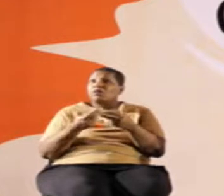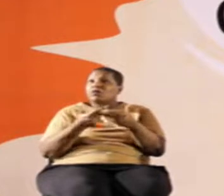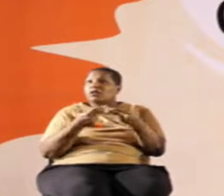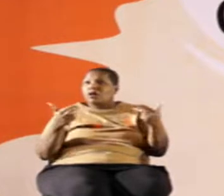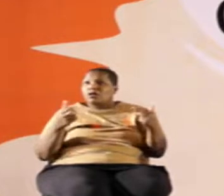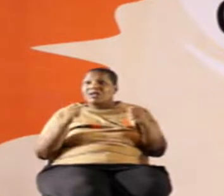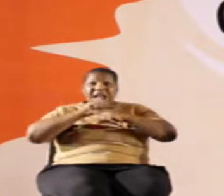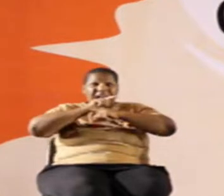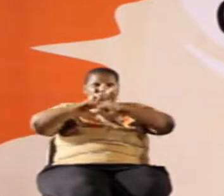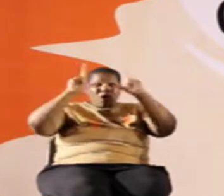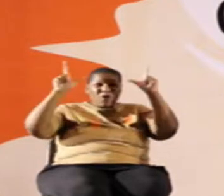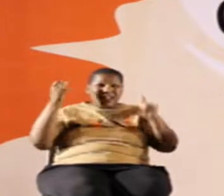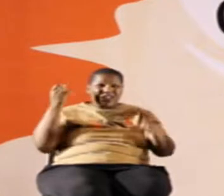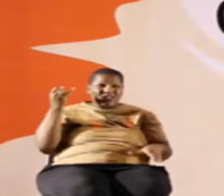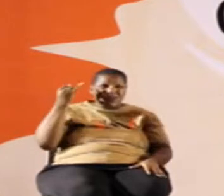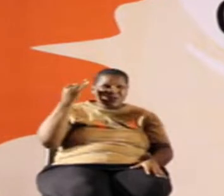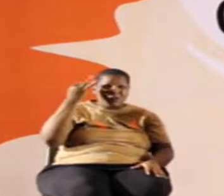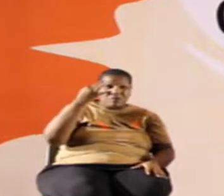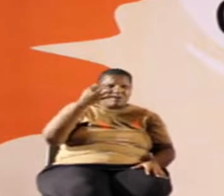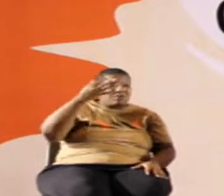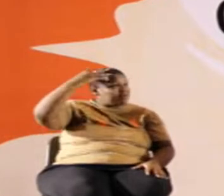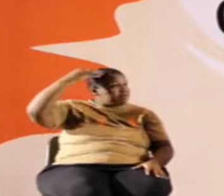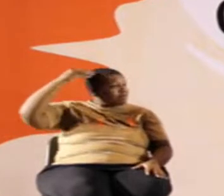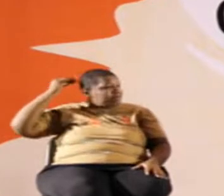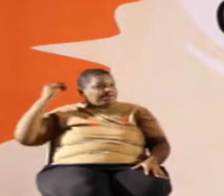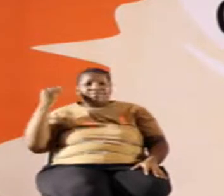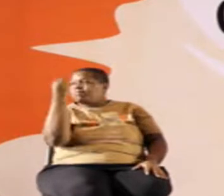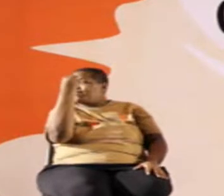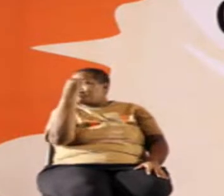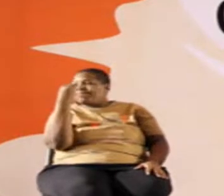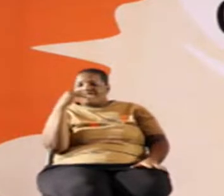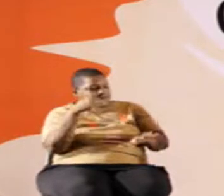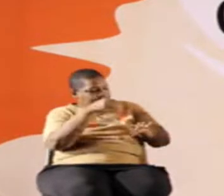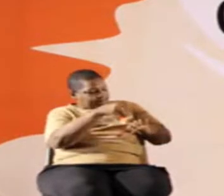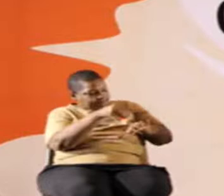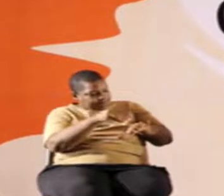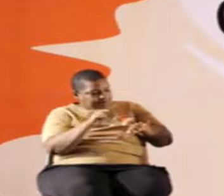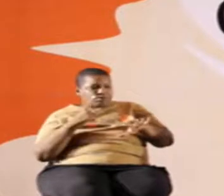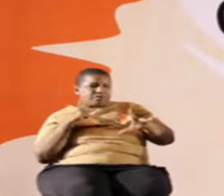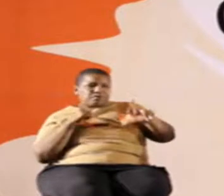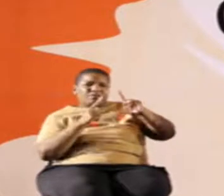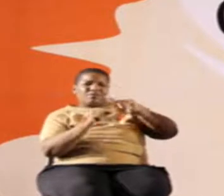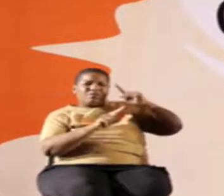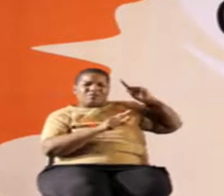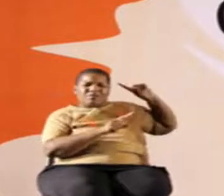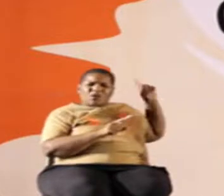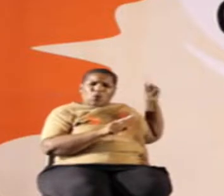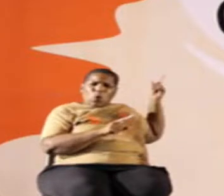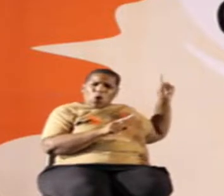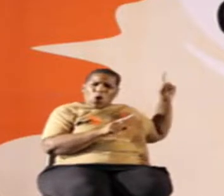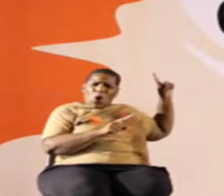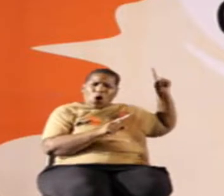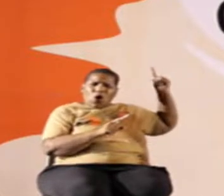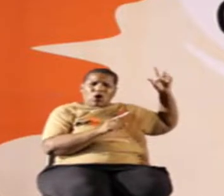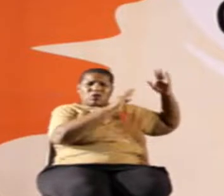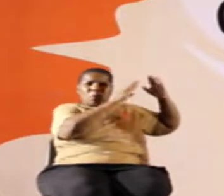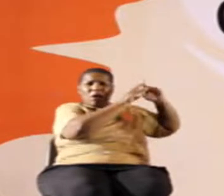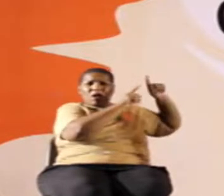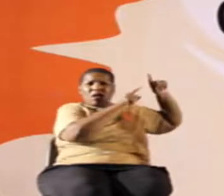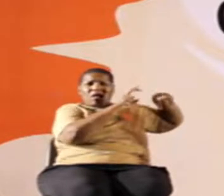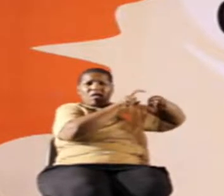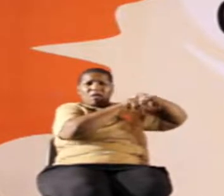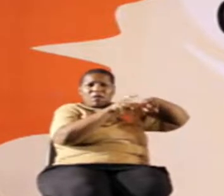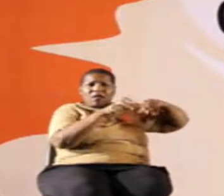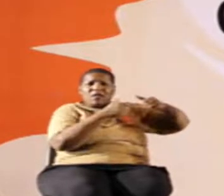de madrugada para fazer os cabelos, as maquiagens, para sair lá de longe onde elas moravam, pegar o trem, pegar